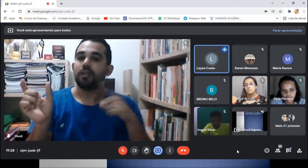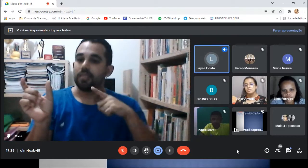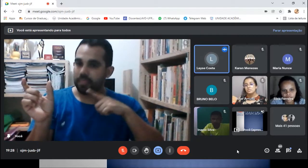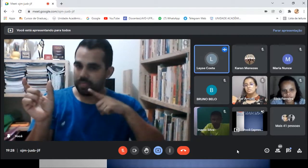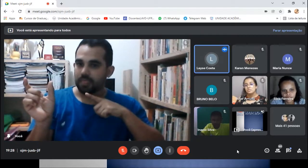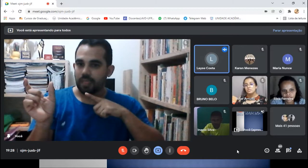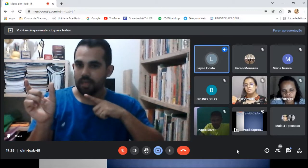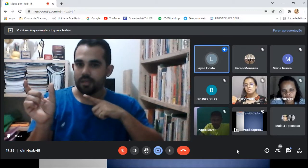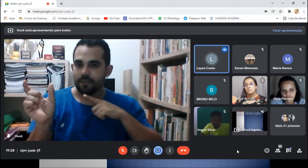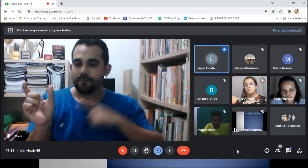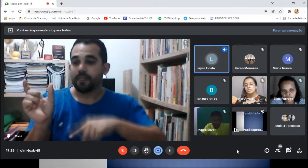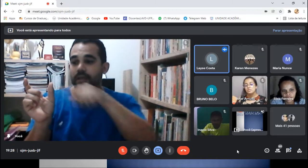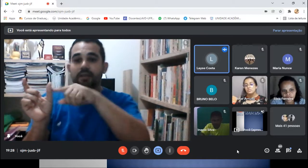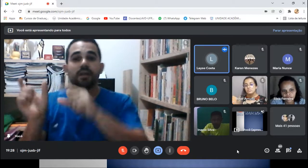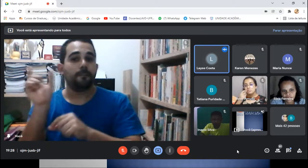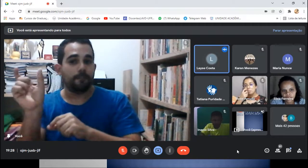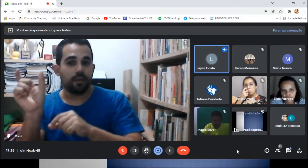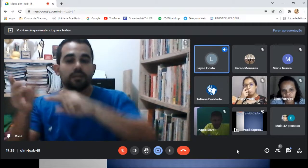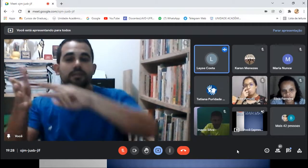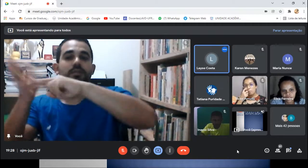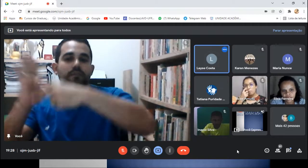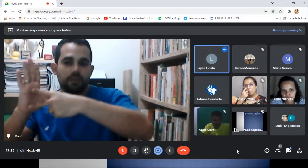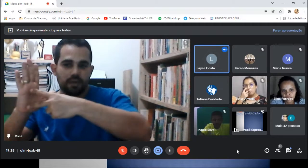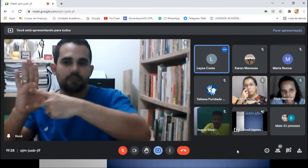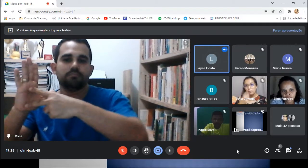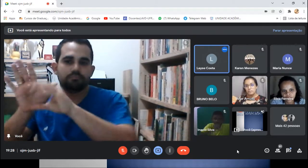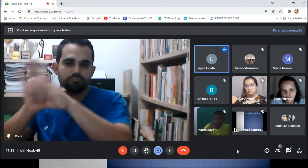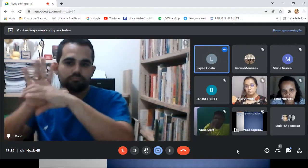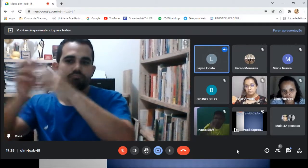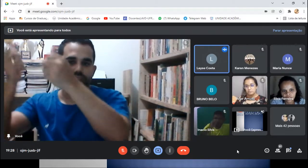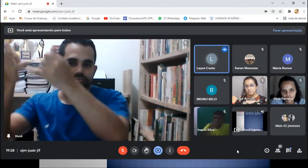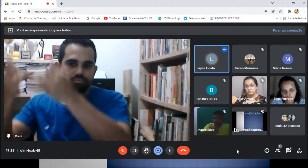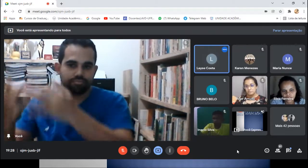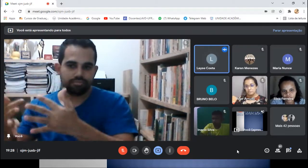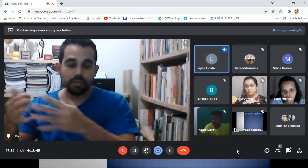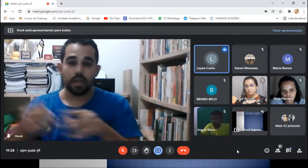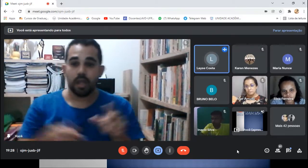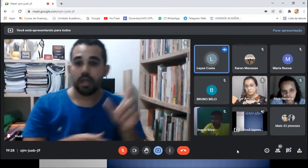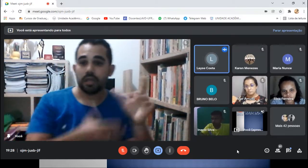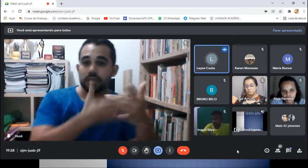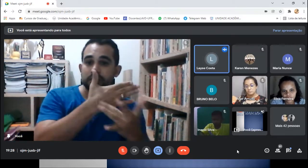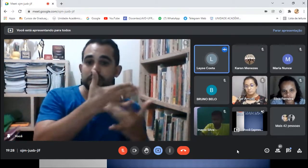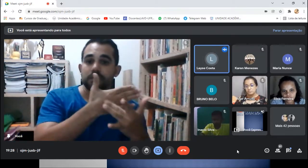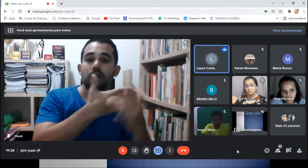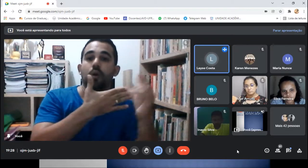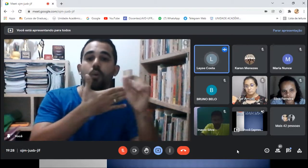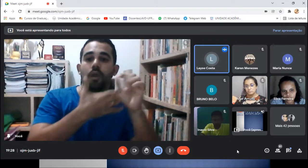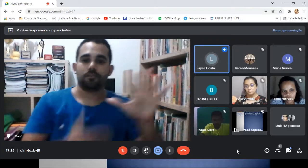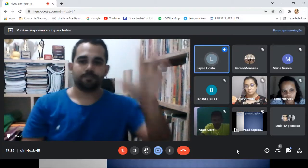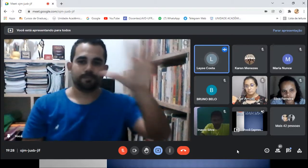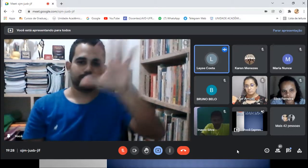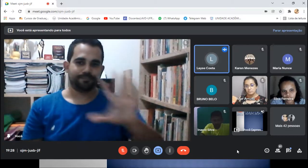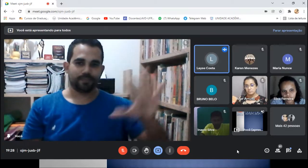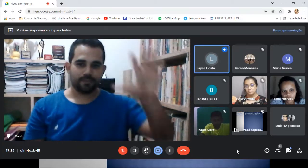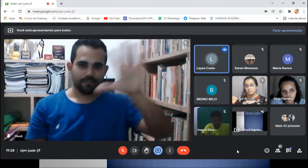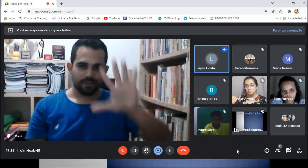significado. Então, havia essas três estruturas, né, que formariam a palavra. Então, o conceito signo é o